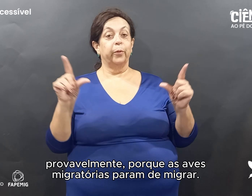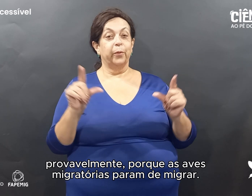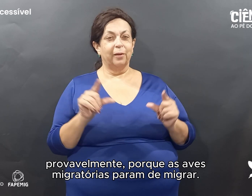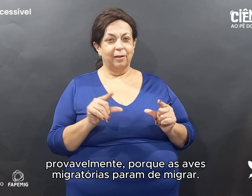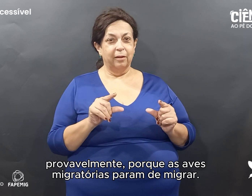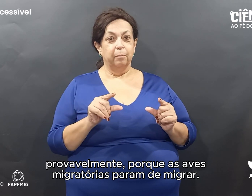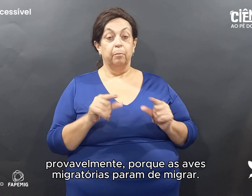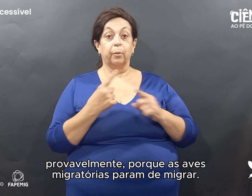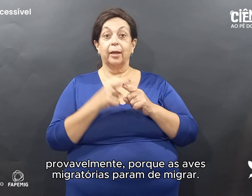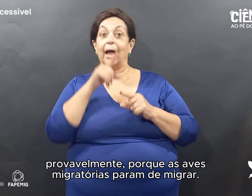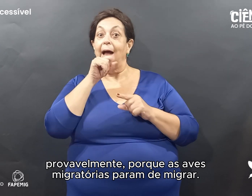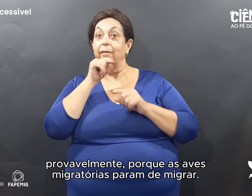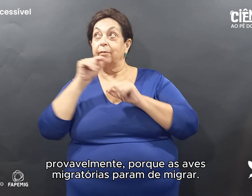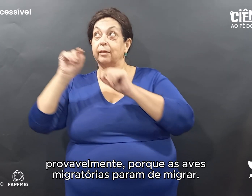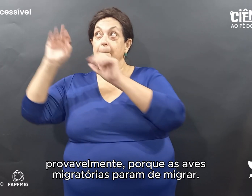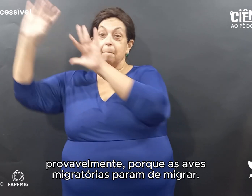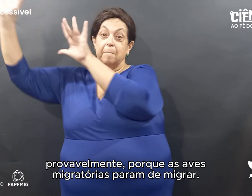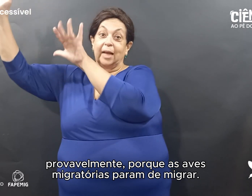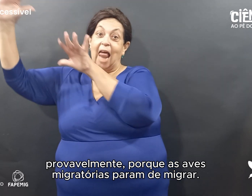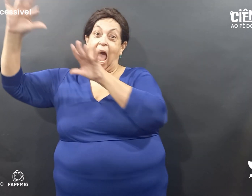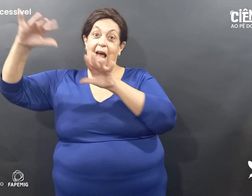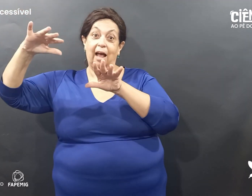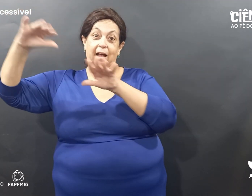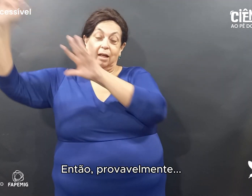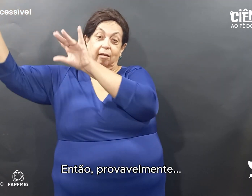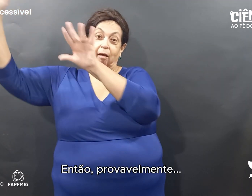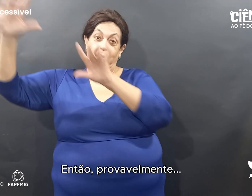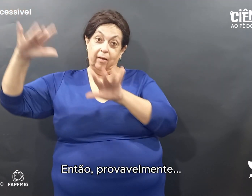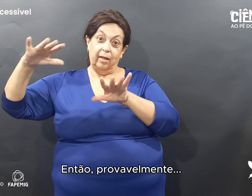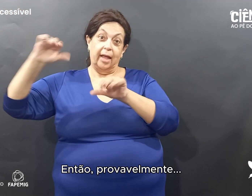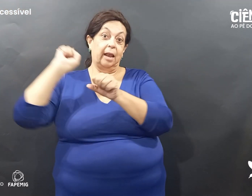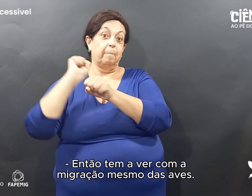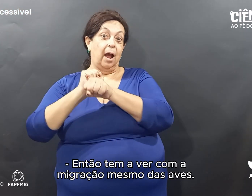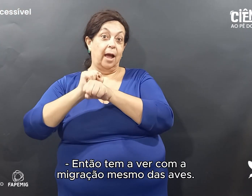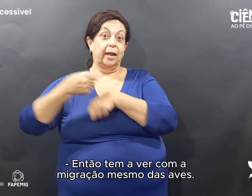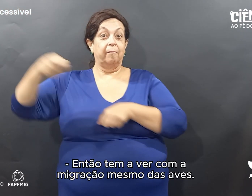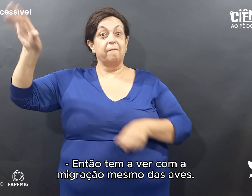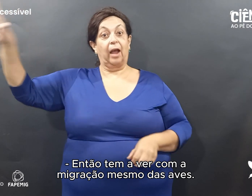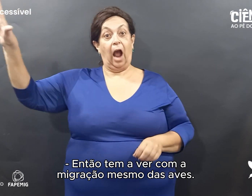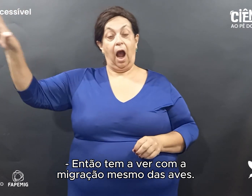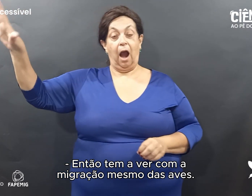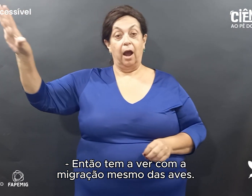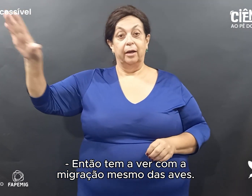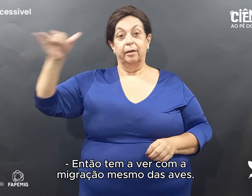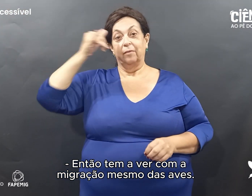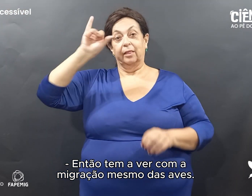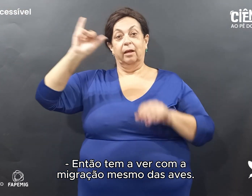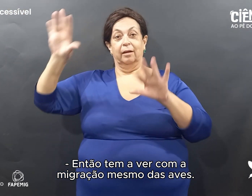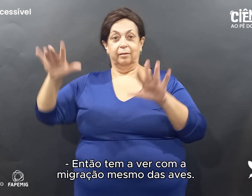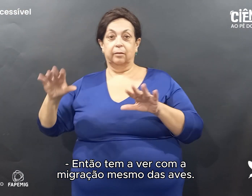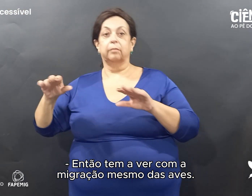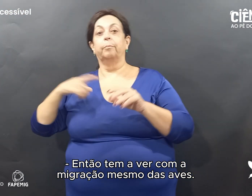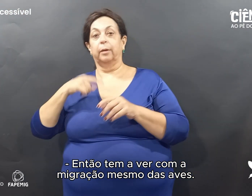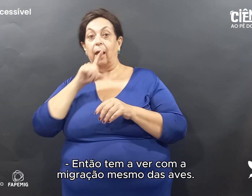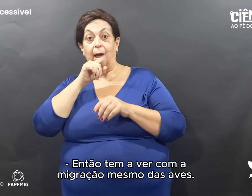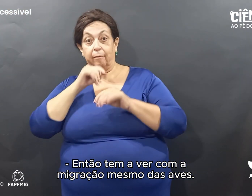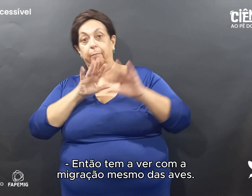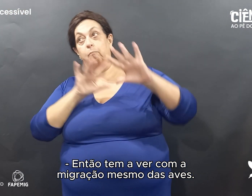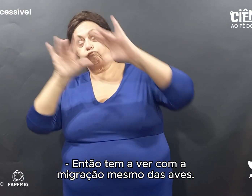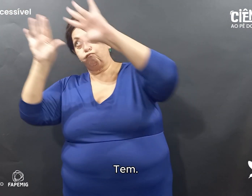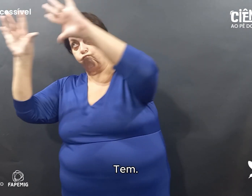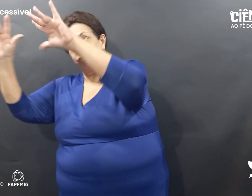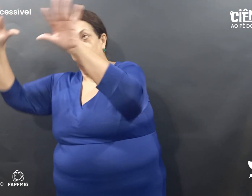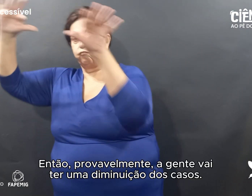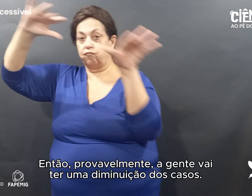aves migratórias, elas param de migrar. Então, provavelmente a gente vai ter tem uma a ver diminuição. com a migração mesmo das